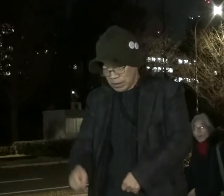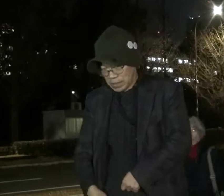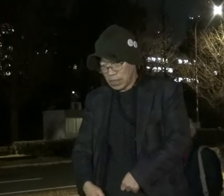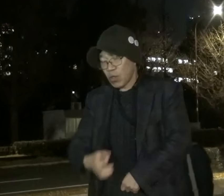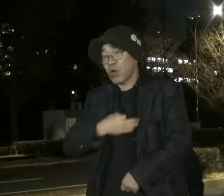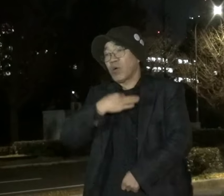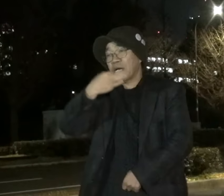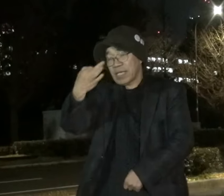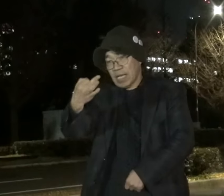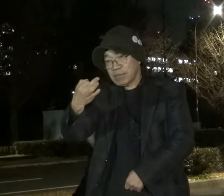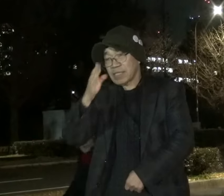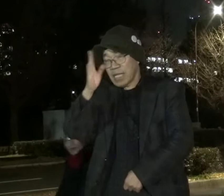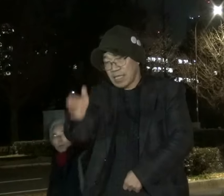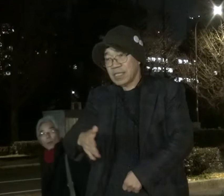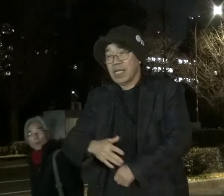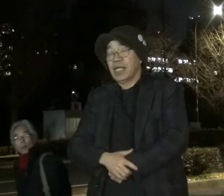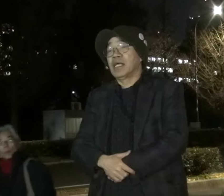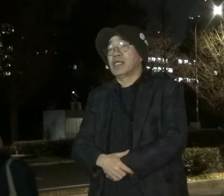上げてください。